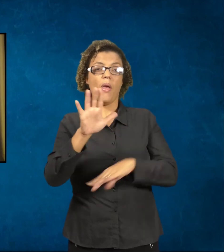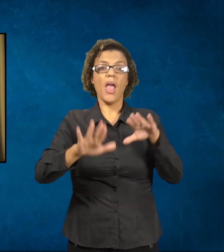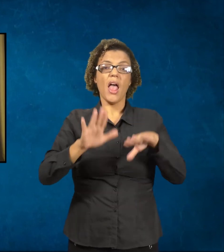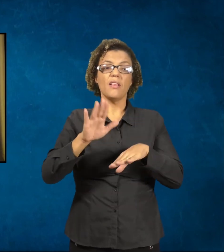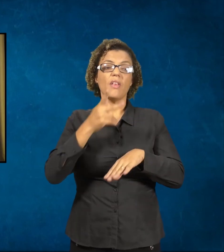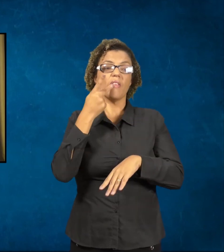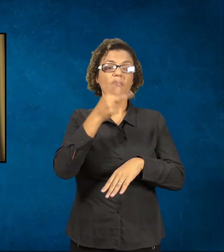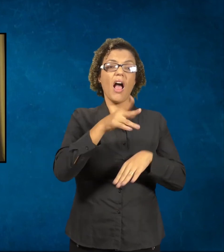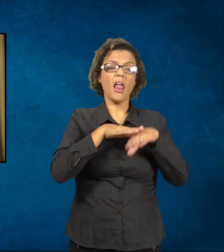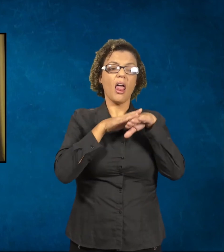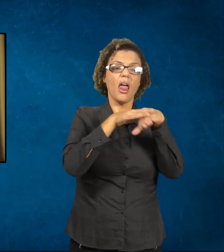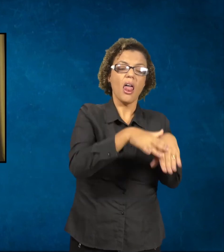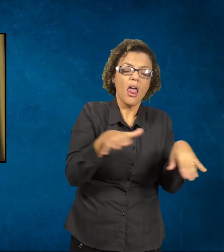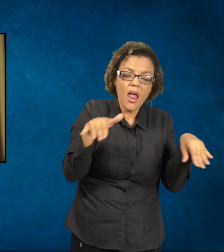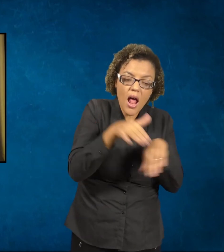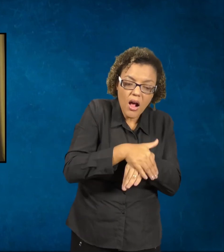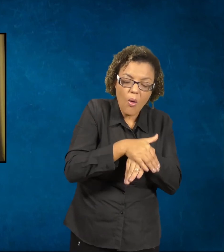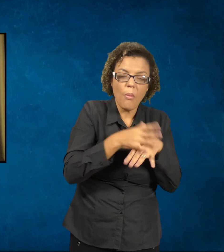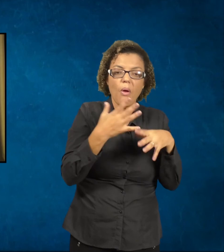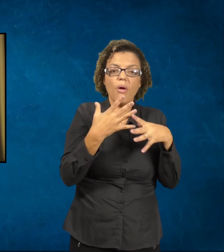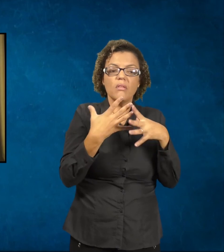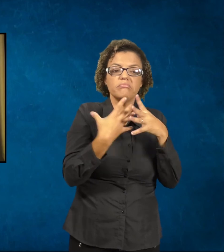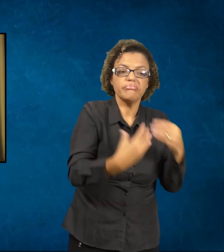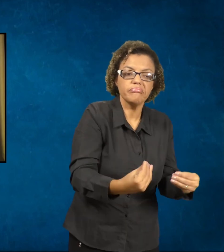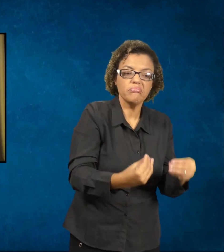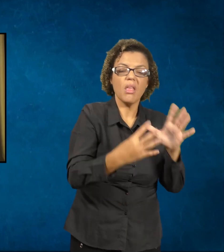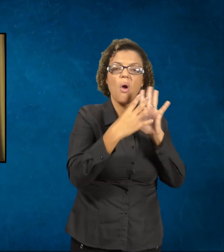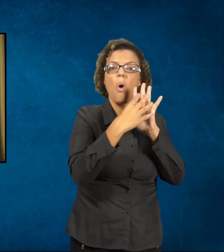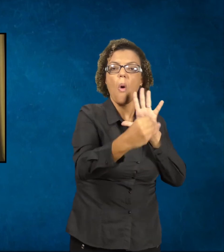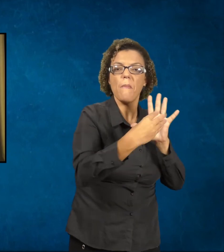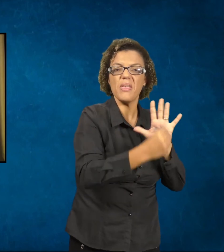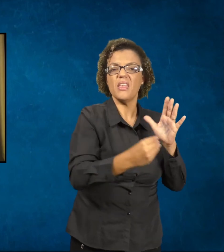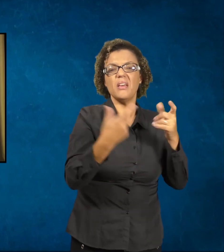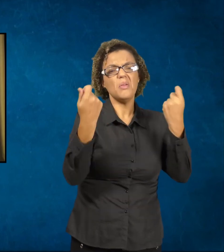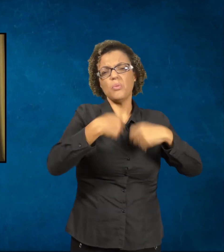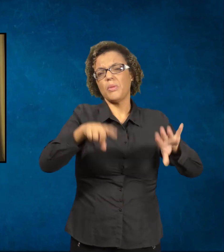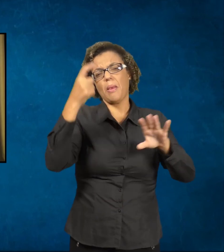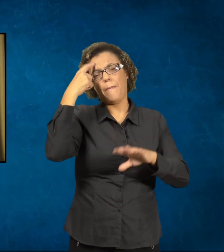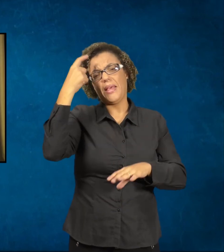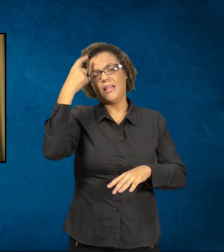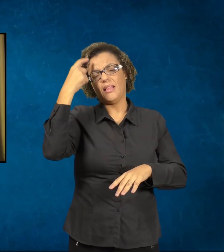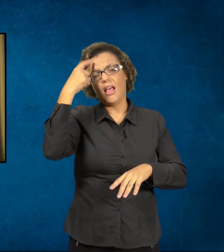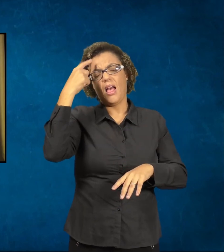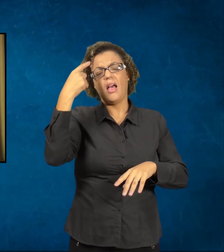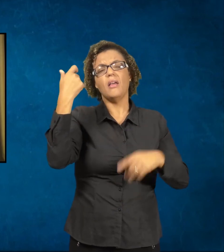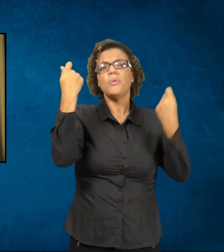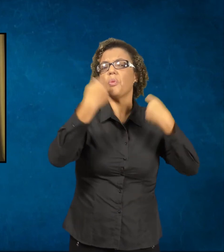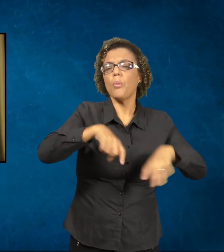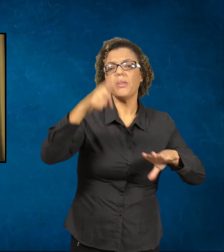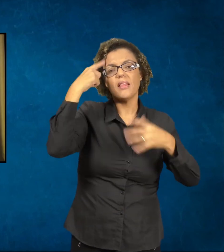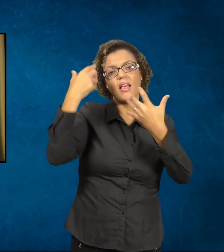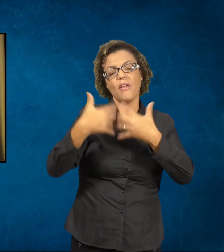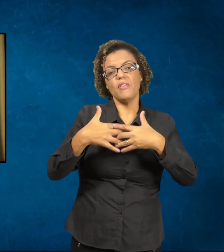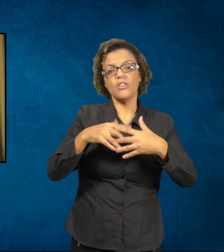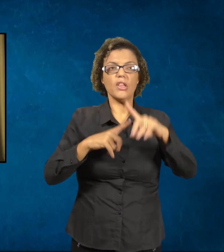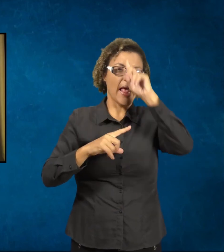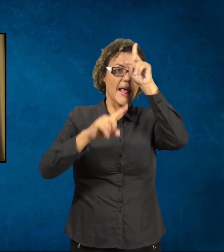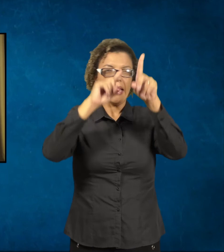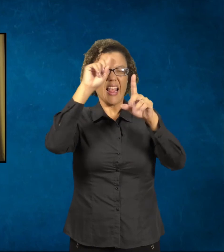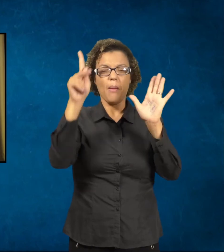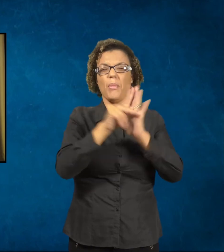não pense, não reflita, não tenha ideias próprias. O jovem só vai perceber que tem uma consciência, que tem